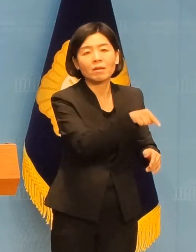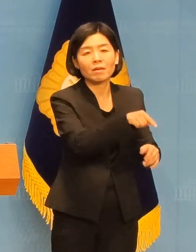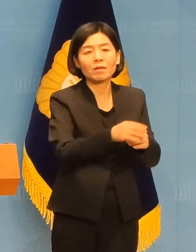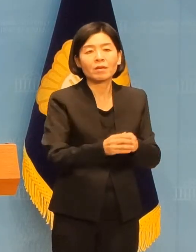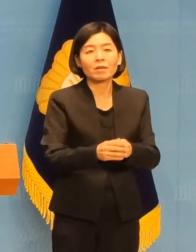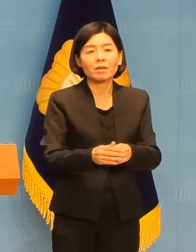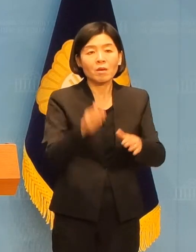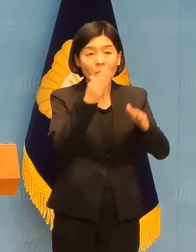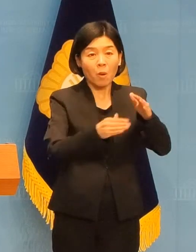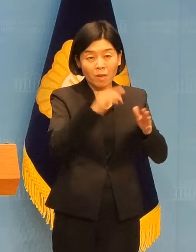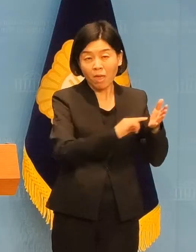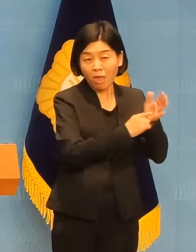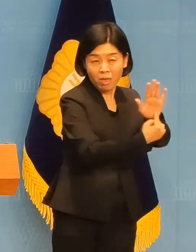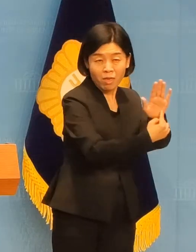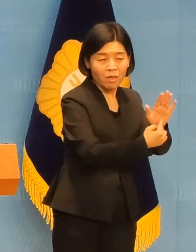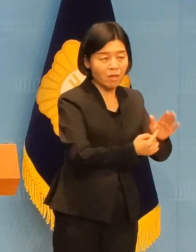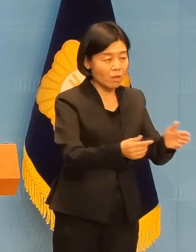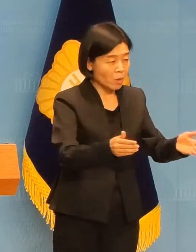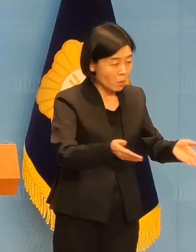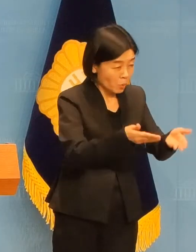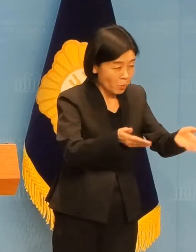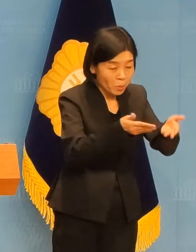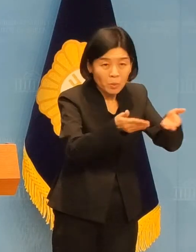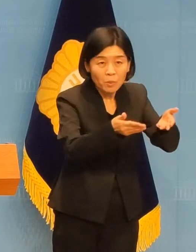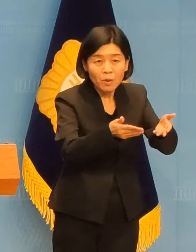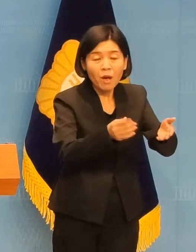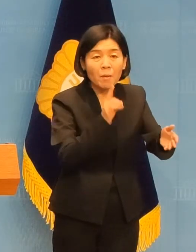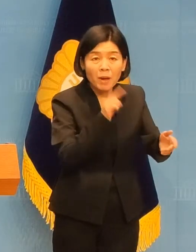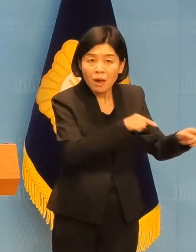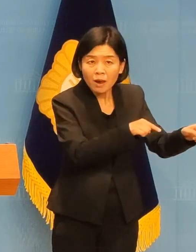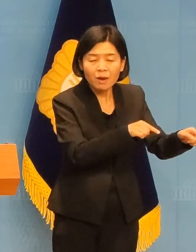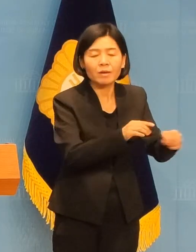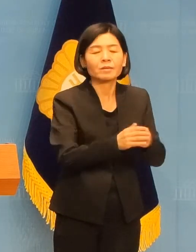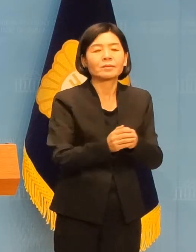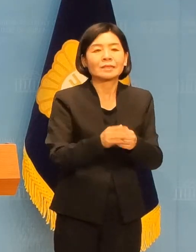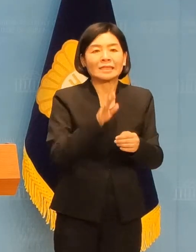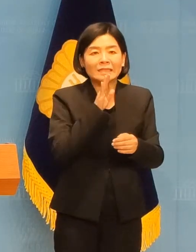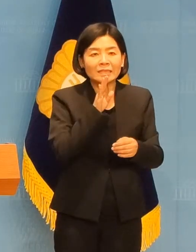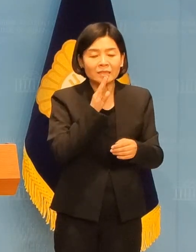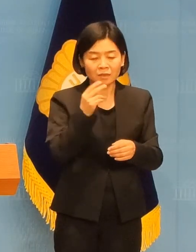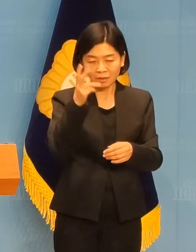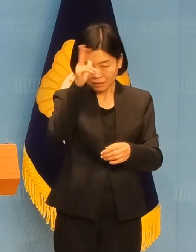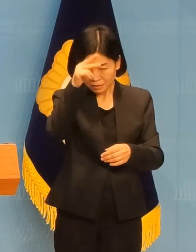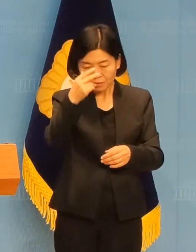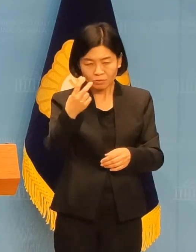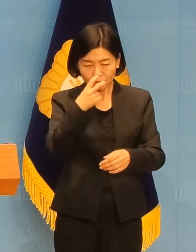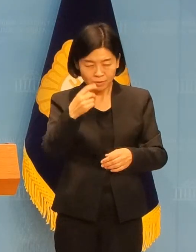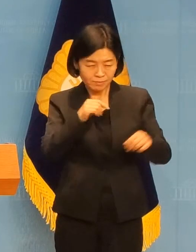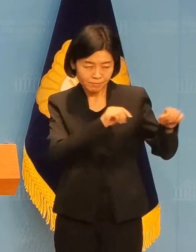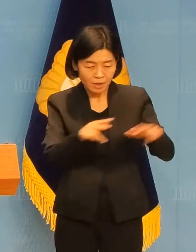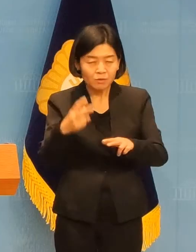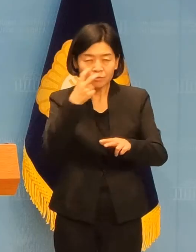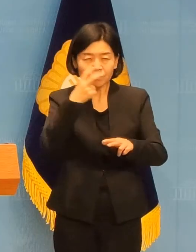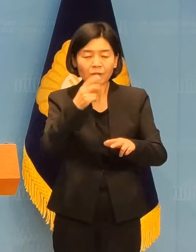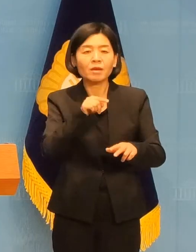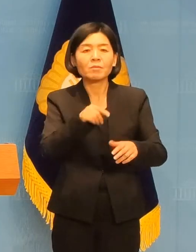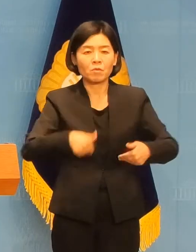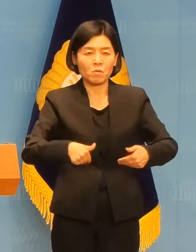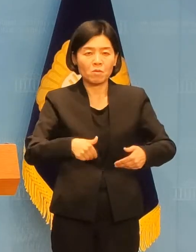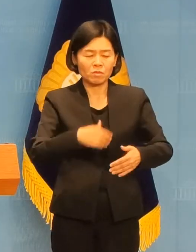공개적으로 언급하고 조장하는 언행은 사법당국이 즉각 조사해야 하는 범죄의